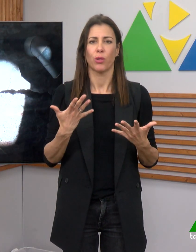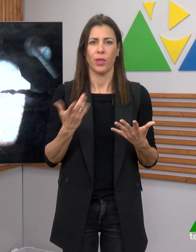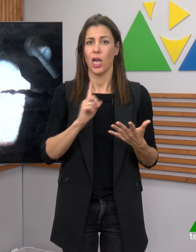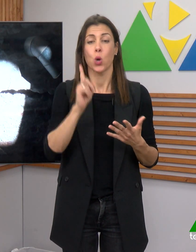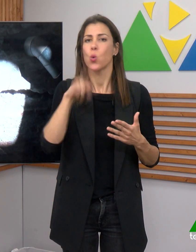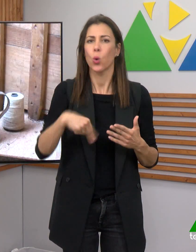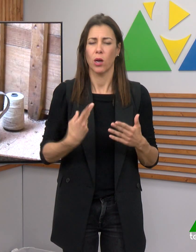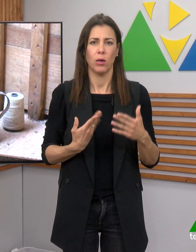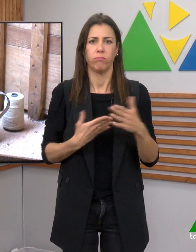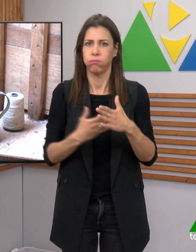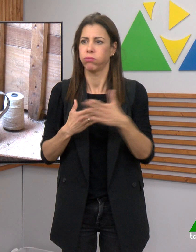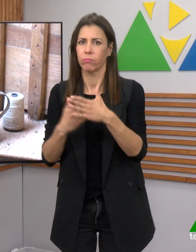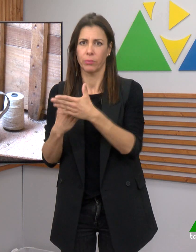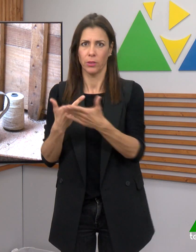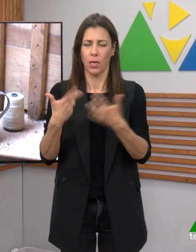nunca el